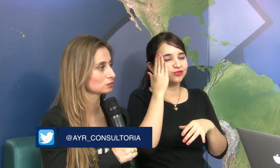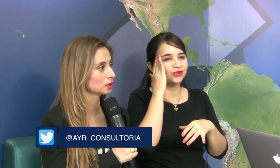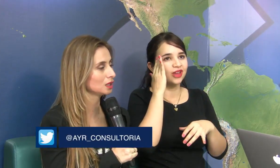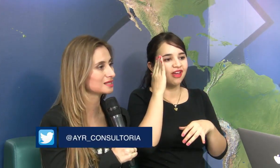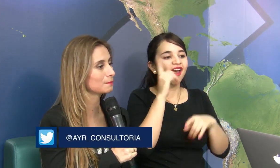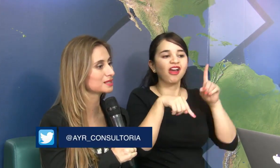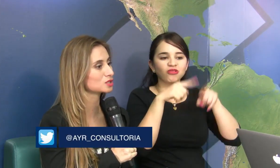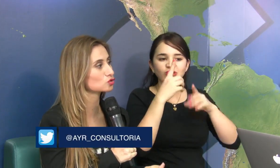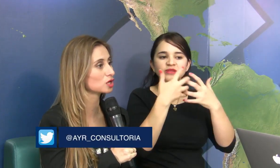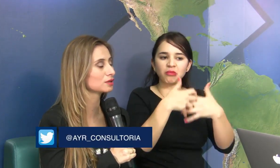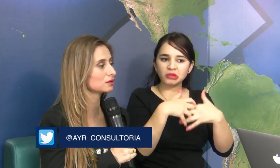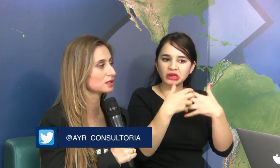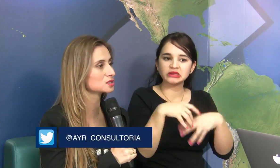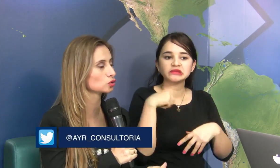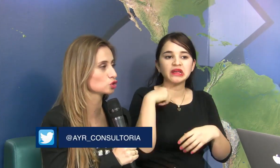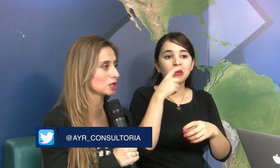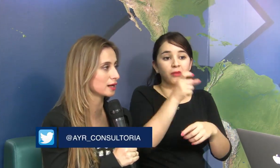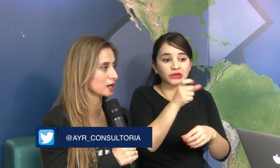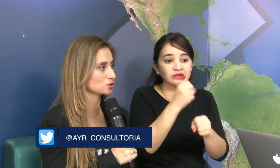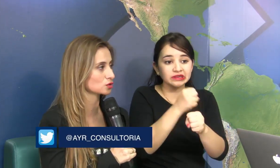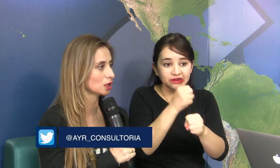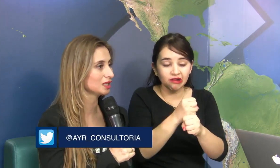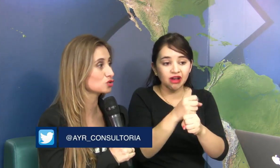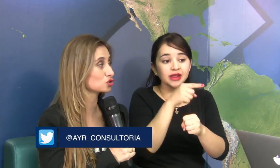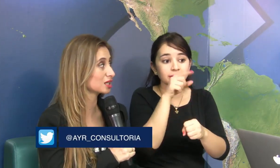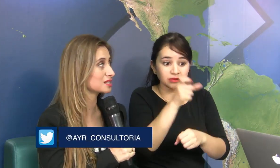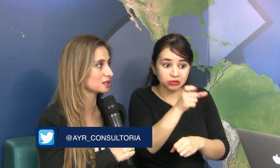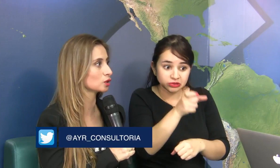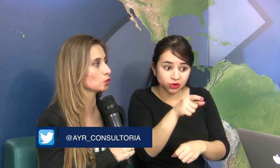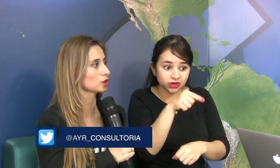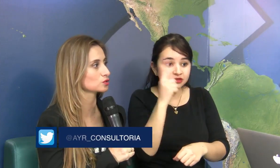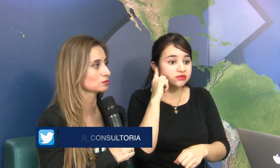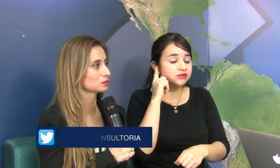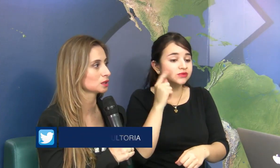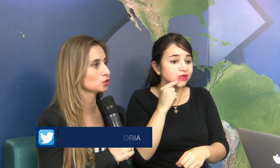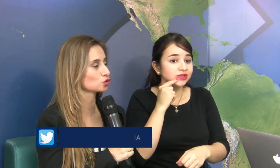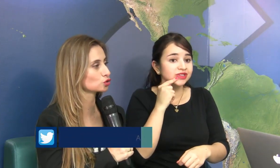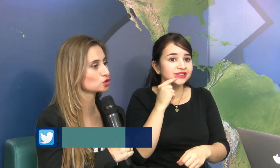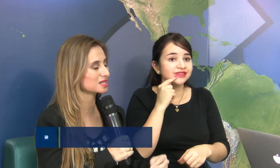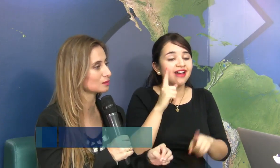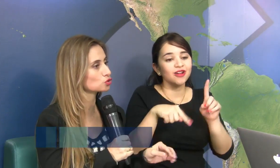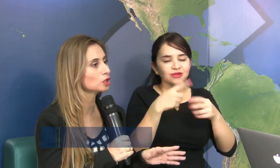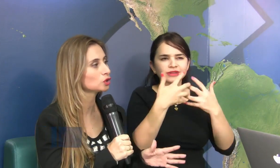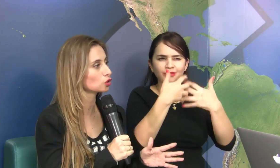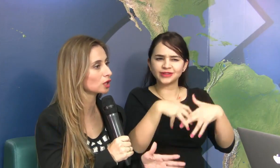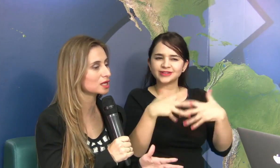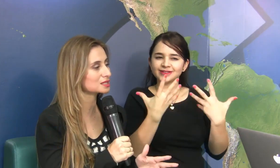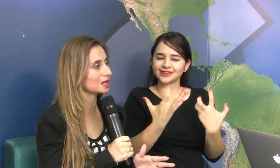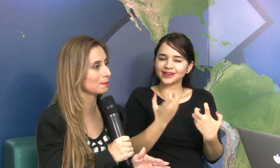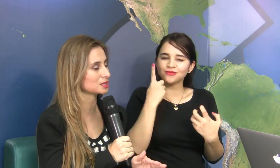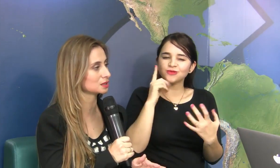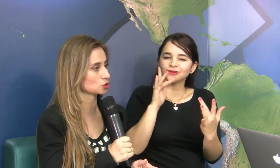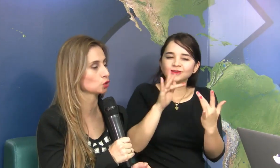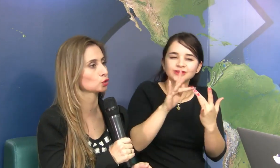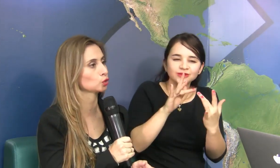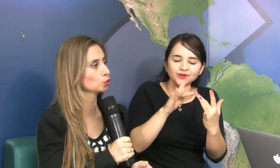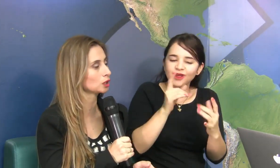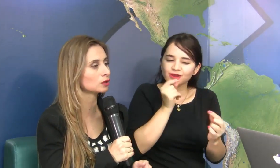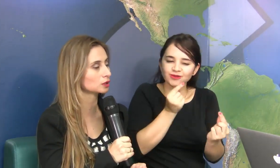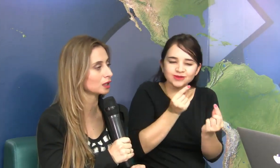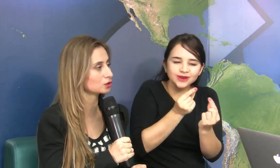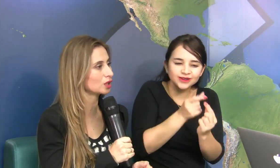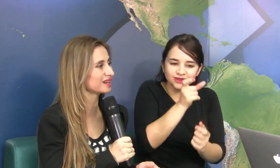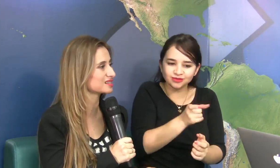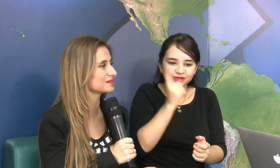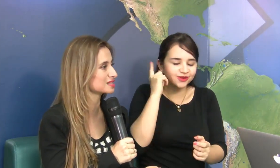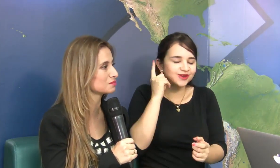sordos y las empresas no saben a veces cómo llegar a ellos y ellos quieren ser incluidos. Nosotros hacemos toda esta capacitación lúdica